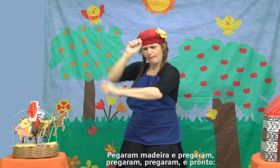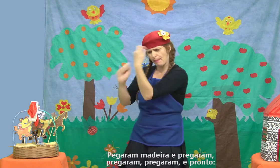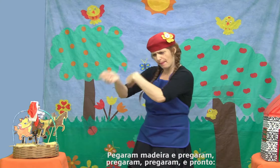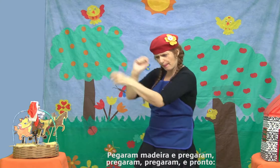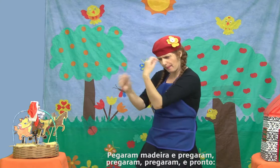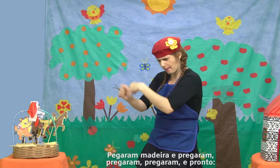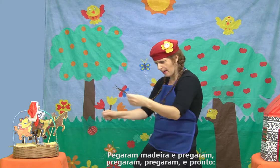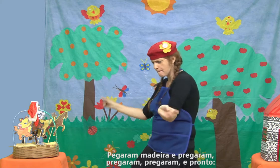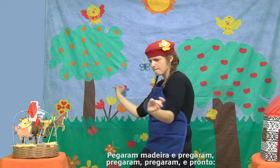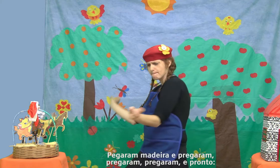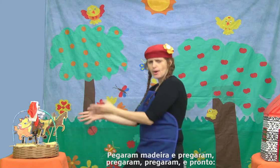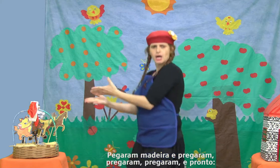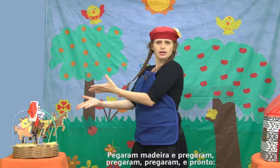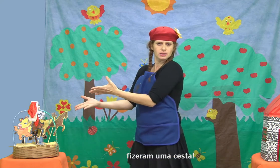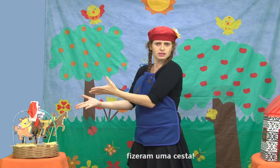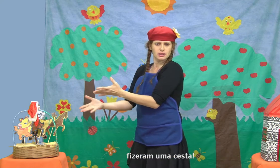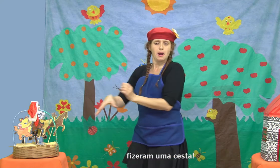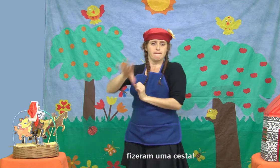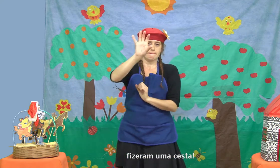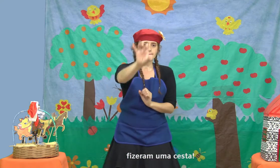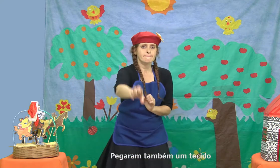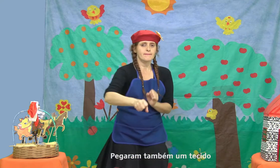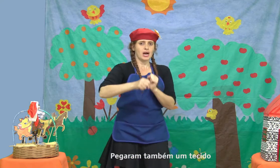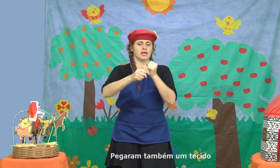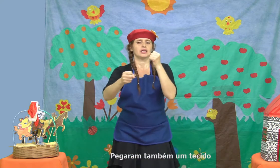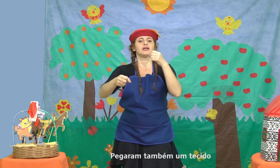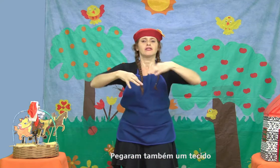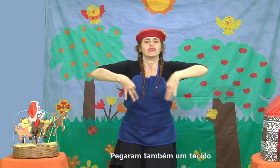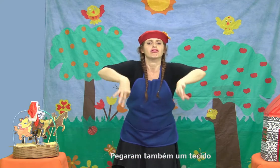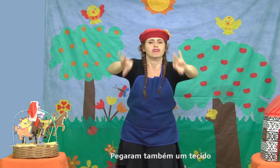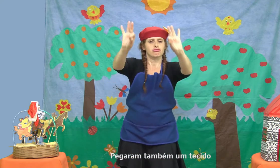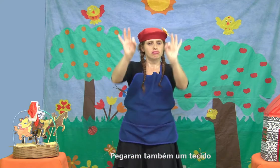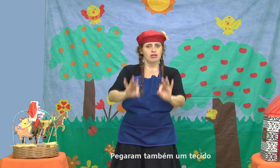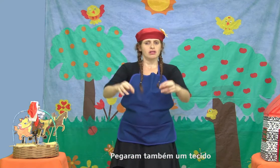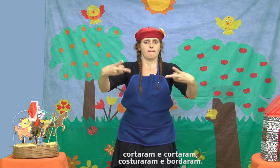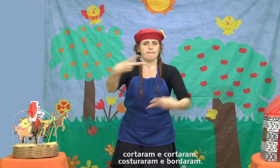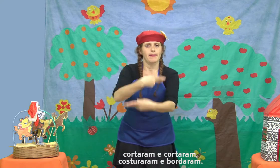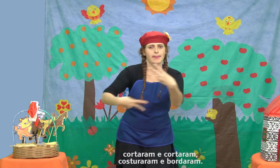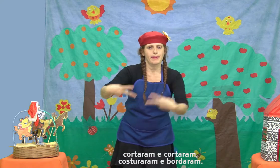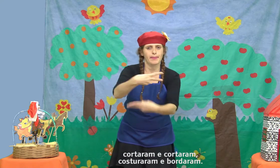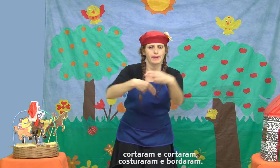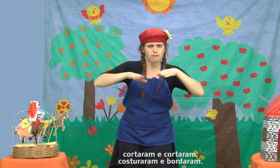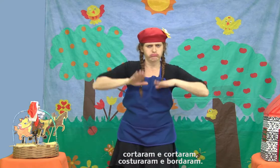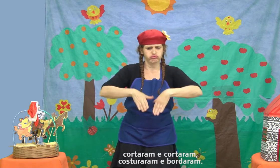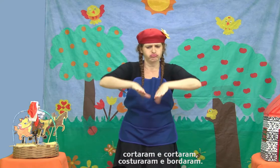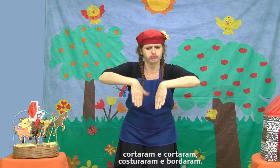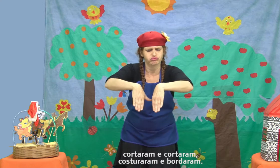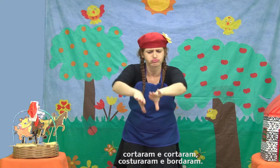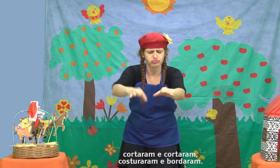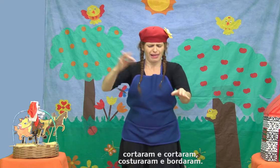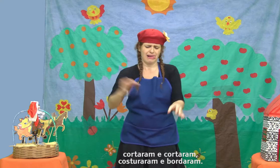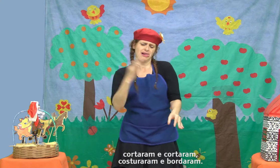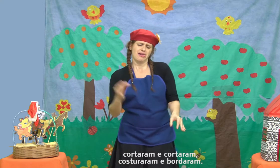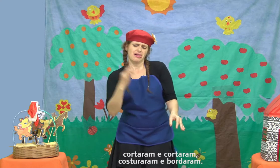pregar um empregado e pronto fizeram uma cesta pegaram também um tecido cortar e cortaram costuraram bordaram